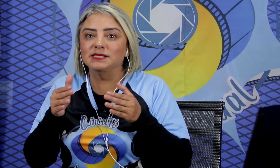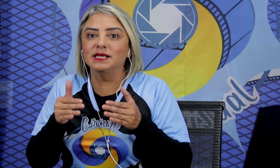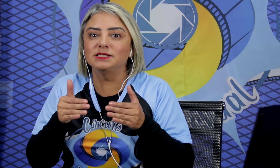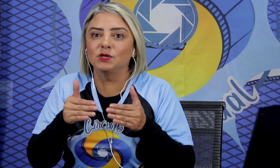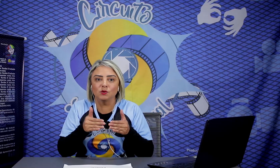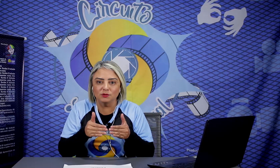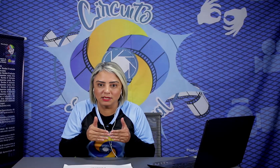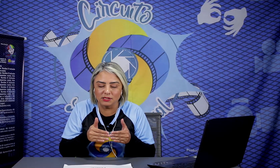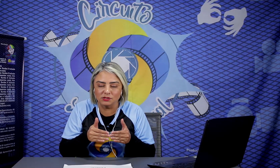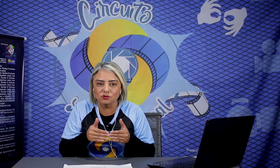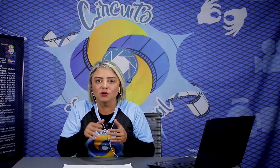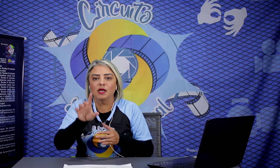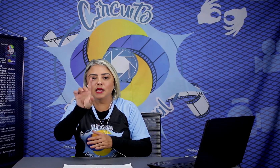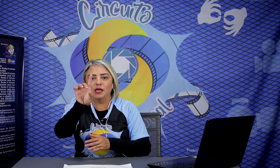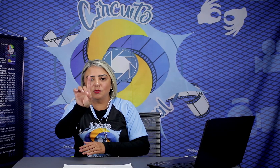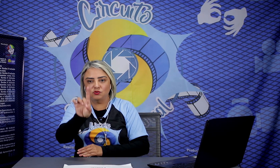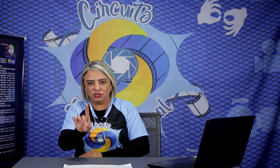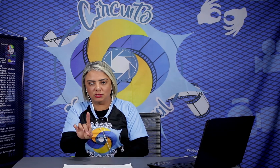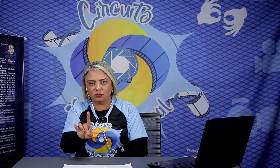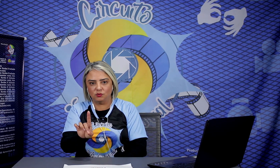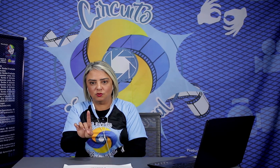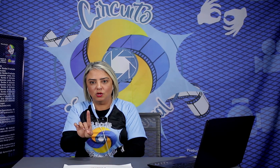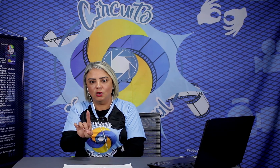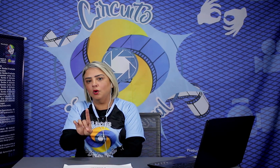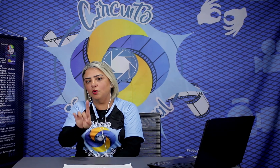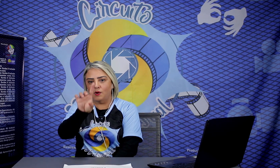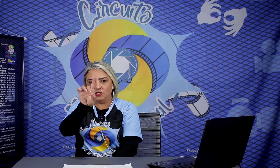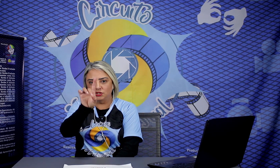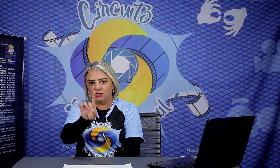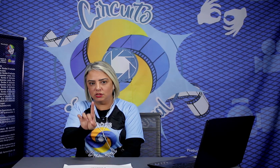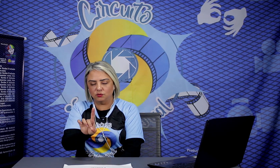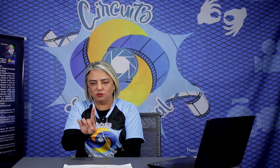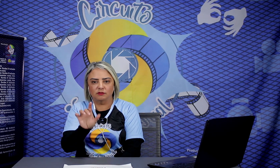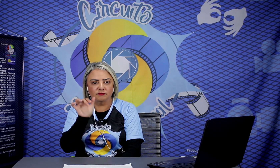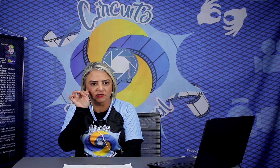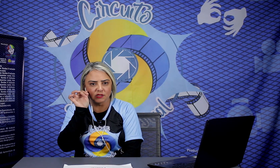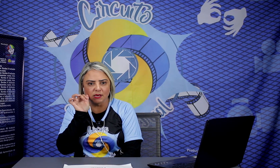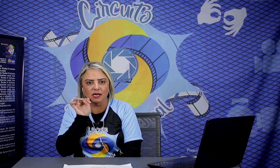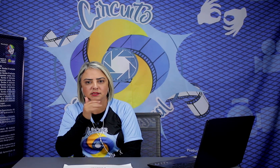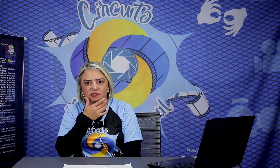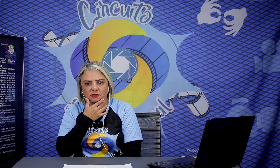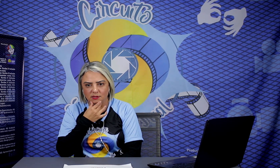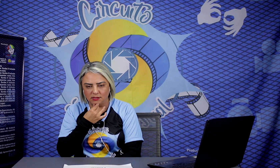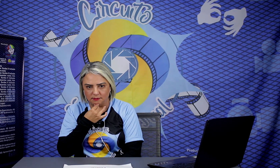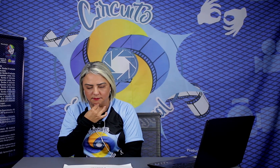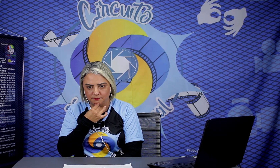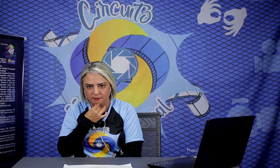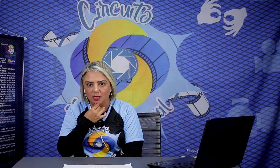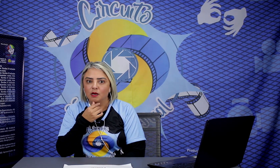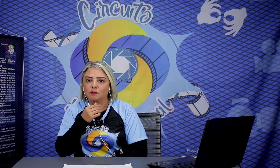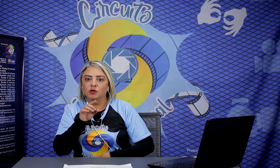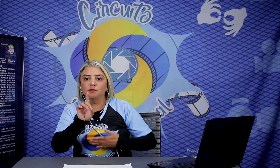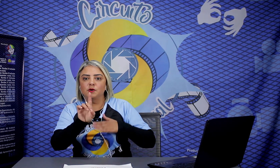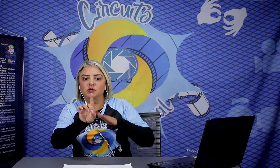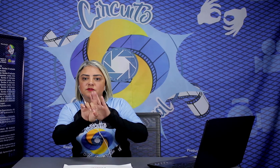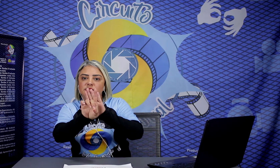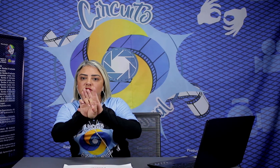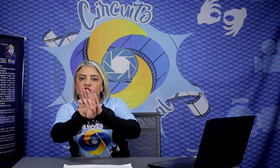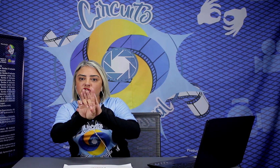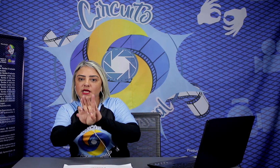nesse contexto é o diretor ou a diretora. Faça a marcação aqui. Porque eu posso fazer